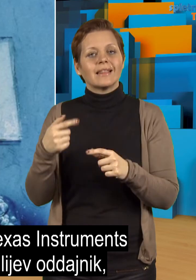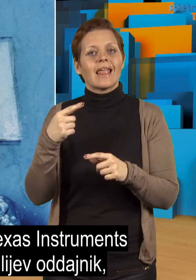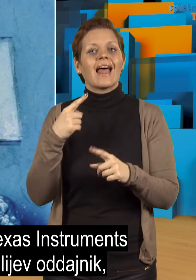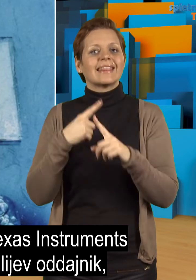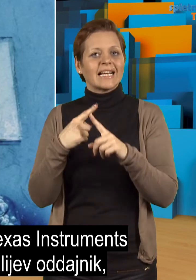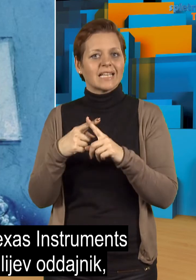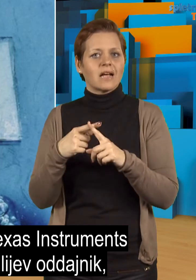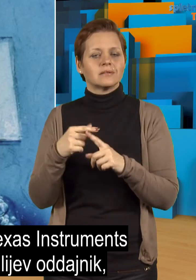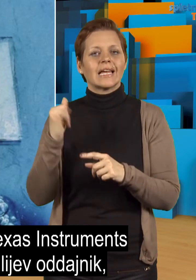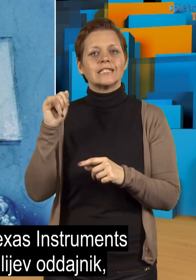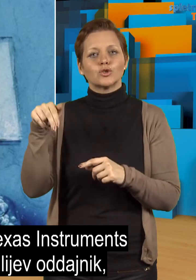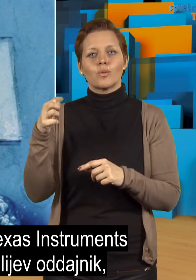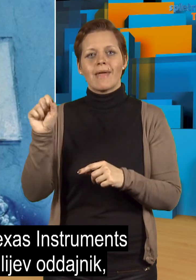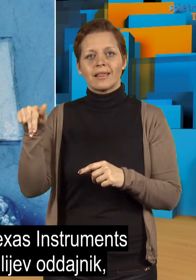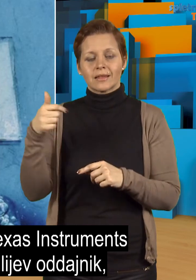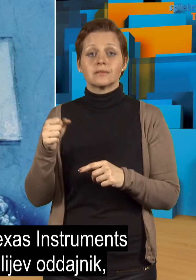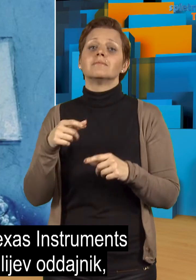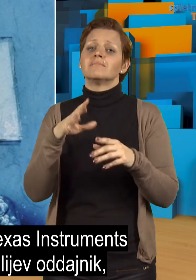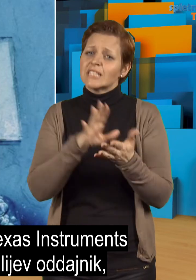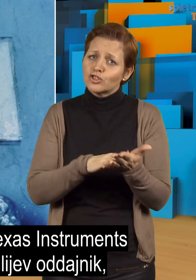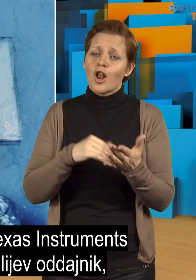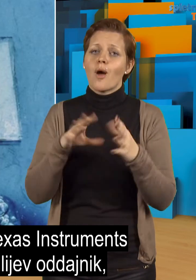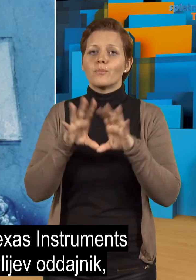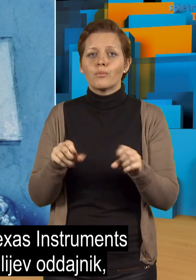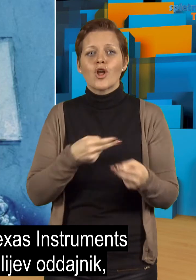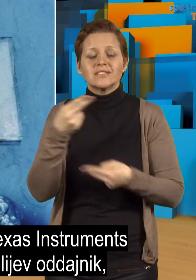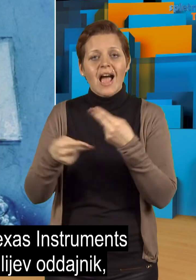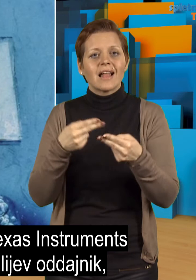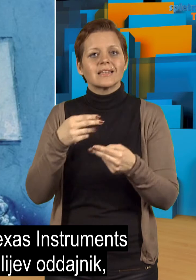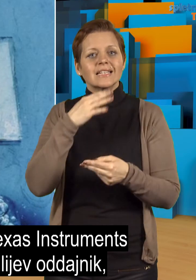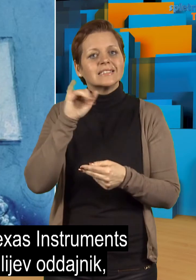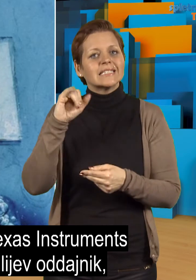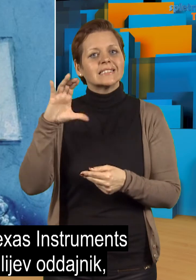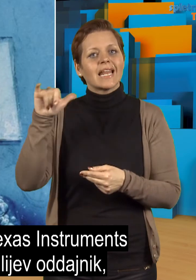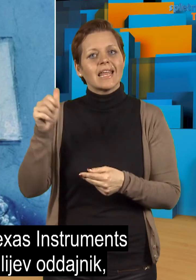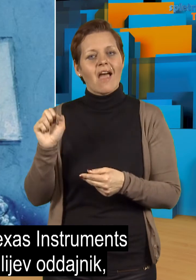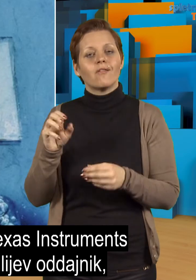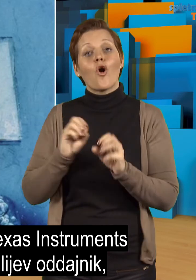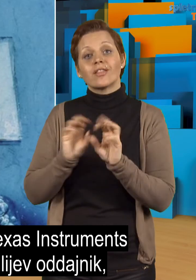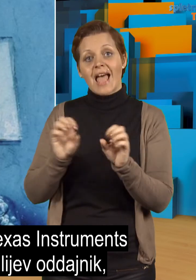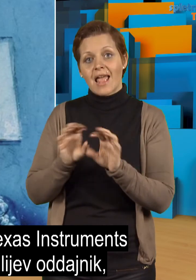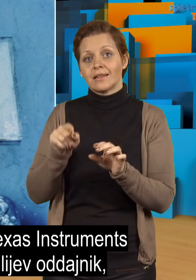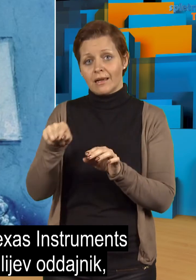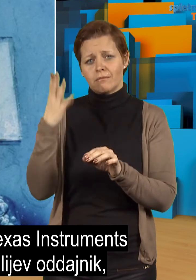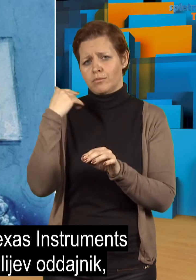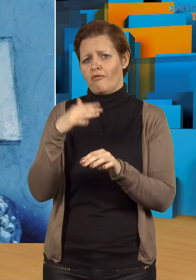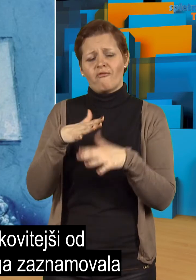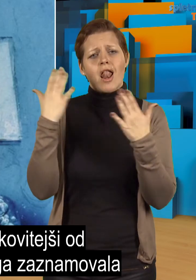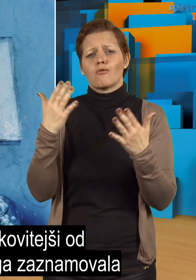1954 je podjetje Texas Instruments začelo proizvajati silicijev oddajnik, ki je bil veliko učinkovitejši od prejšnjih